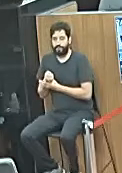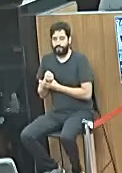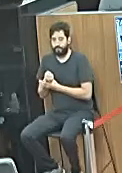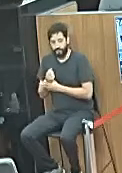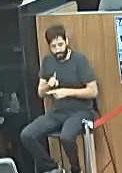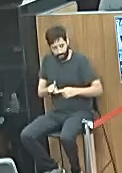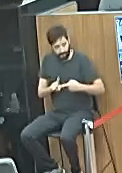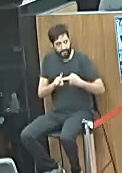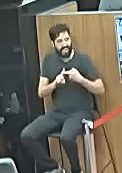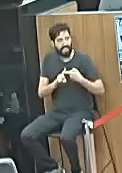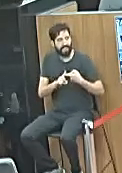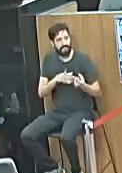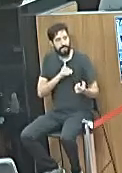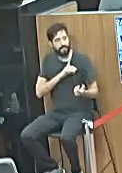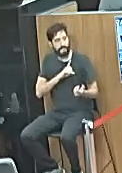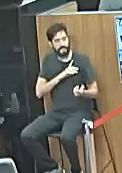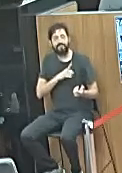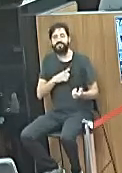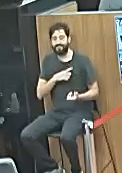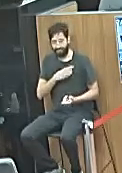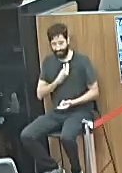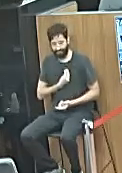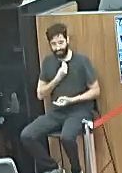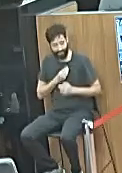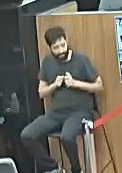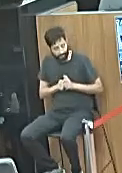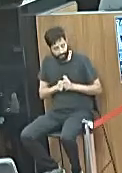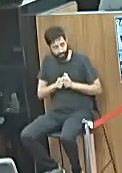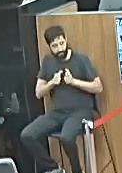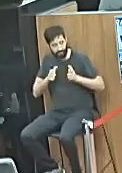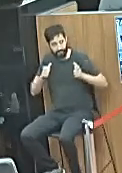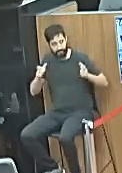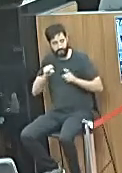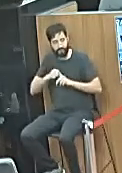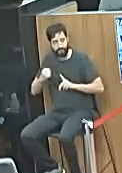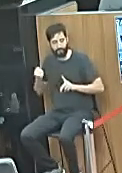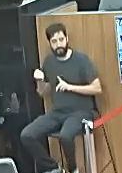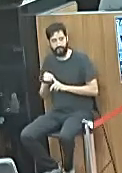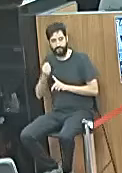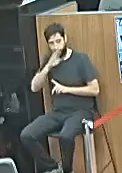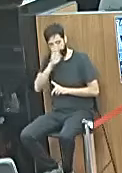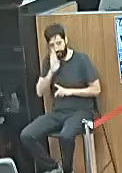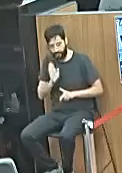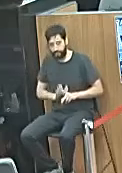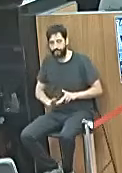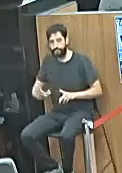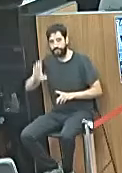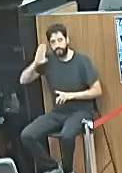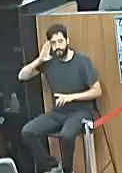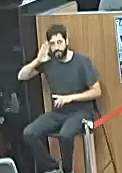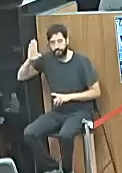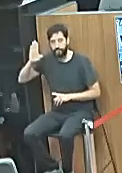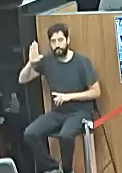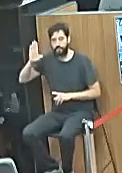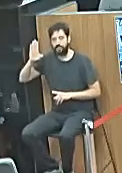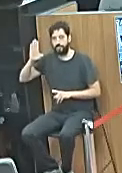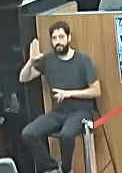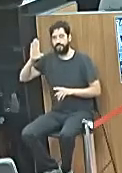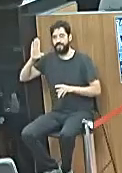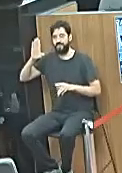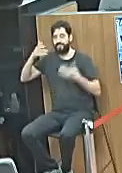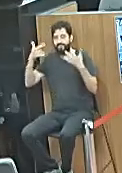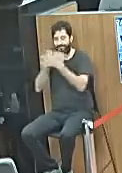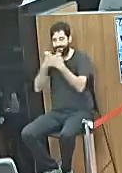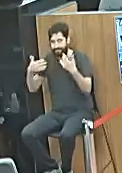ao medo está presente na vida de grande parte da sociedade brasileira principalmente nos grandes centros